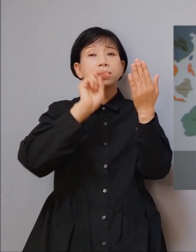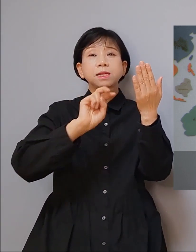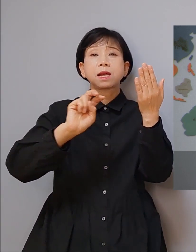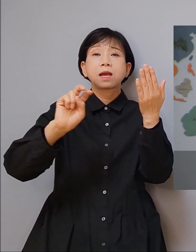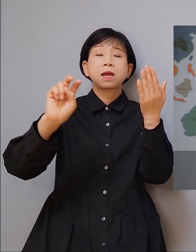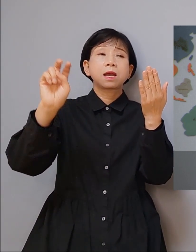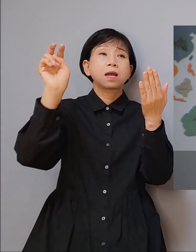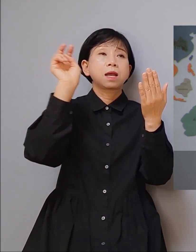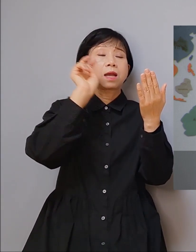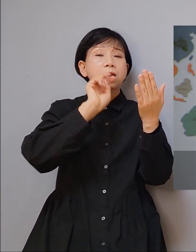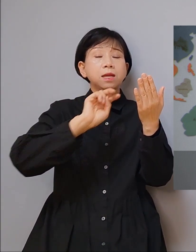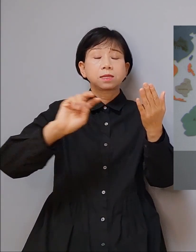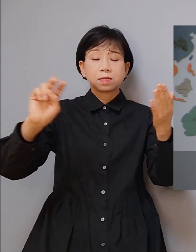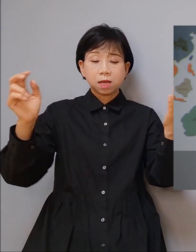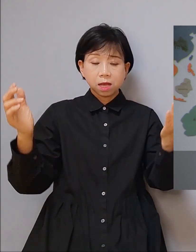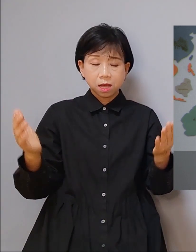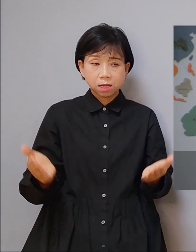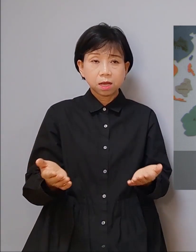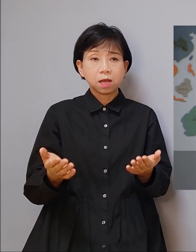주님을